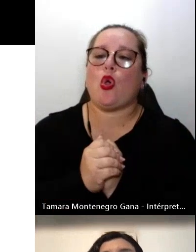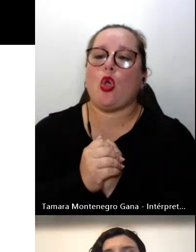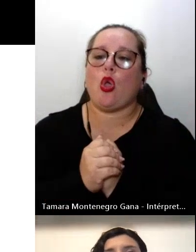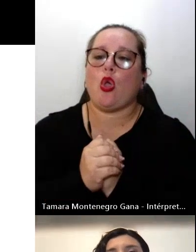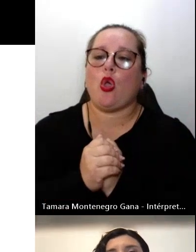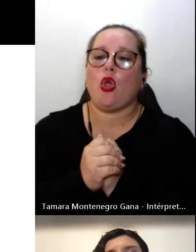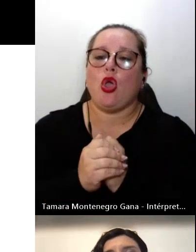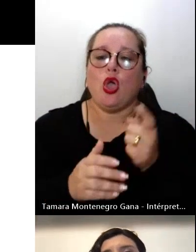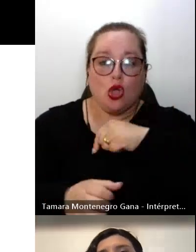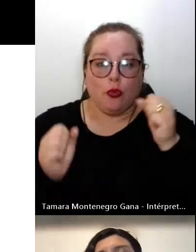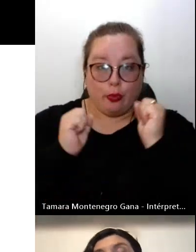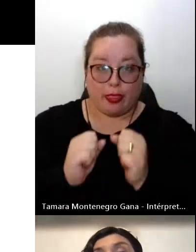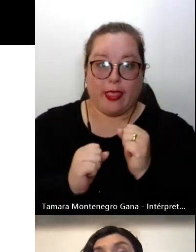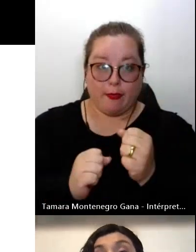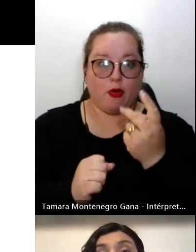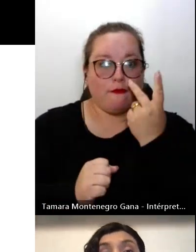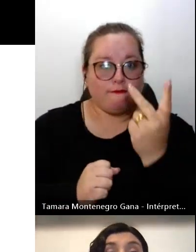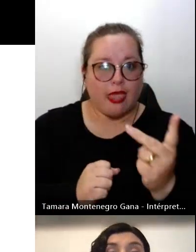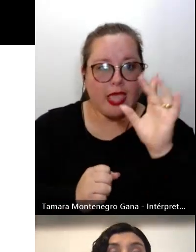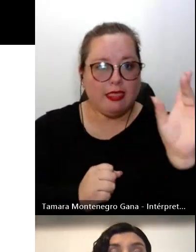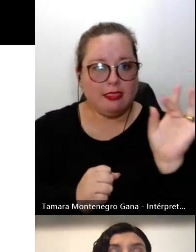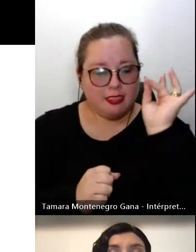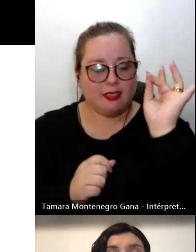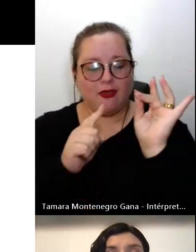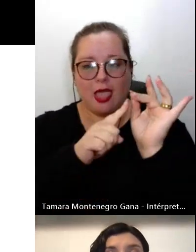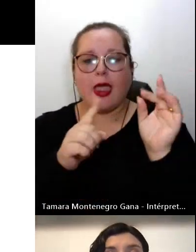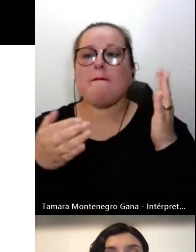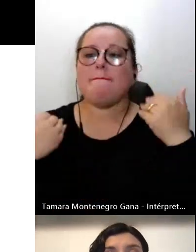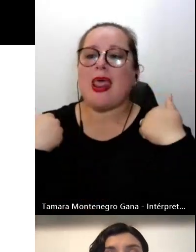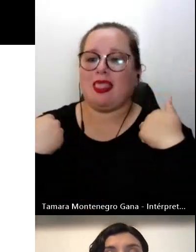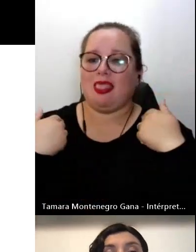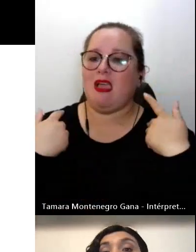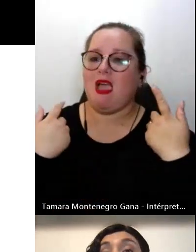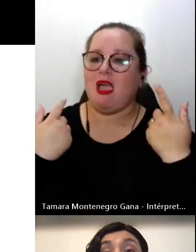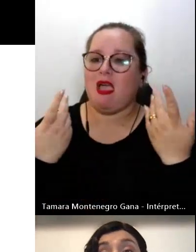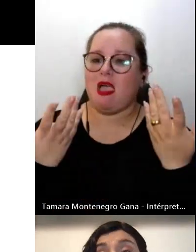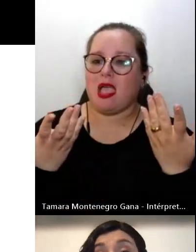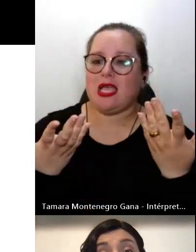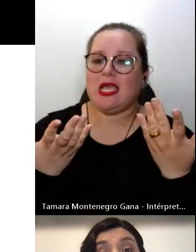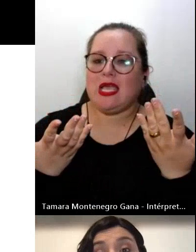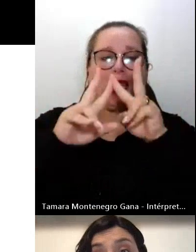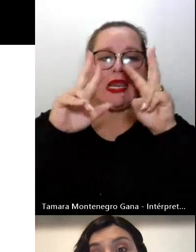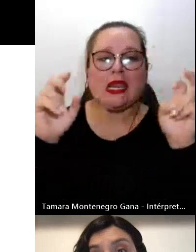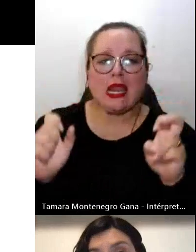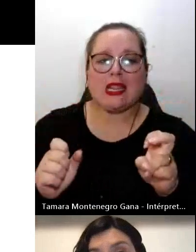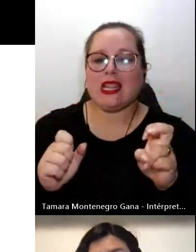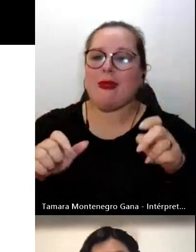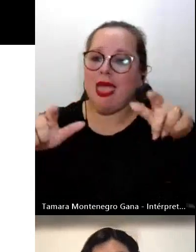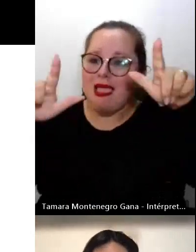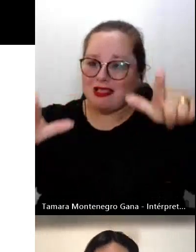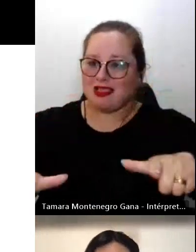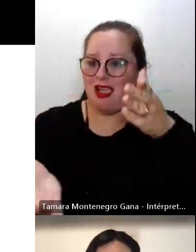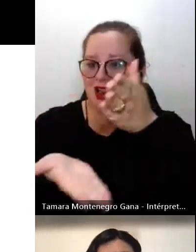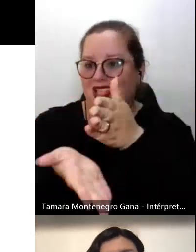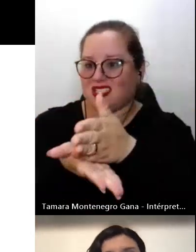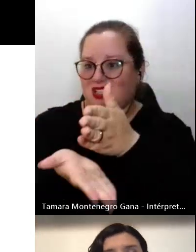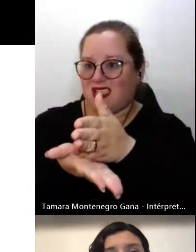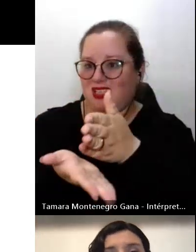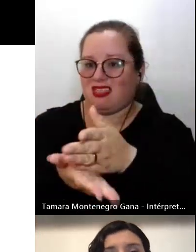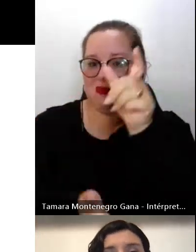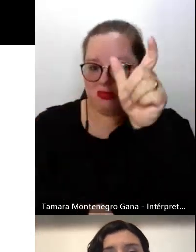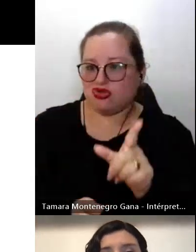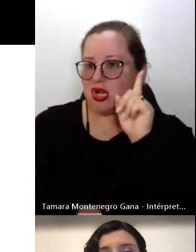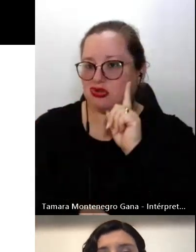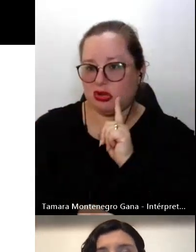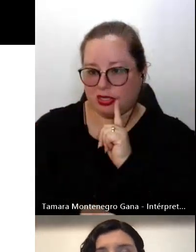podemos identificar estas prácticas también en el manejo de la sala de clases de una persona sorda?